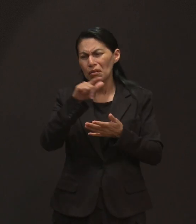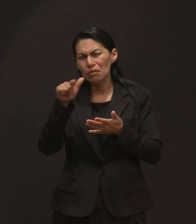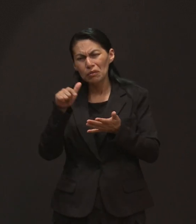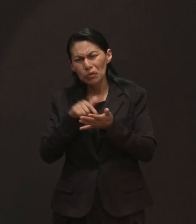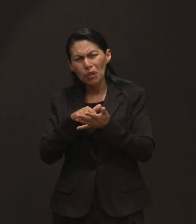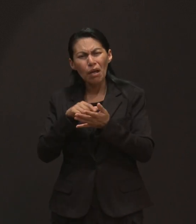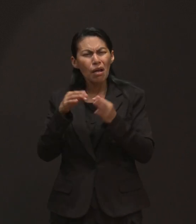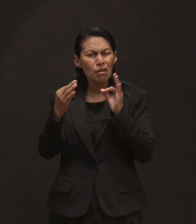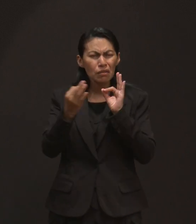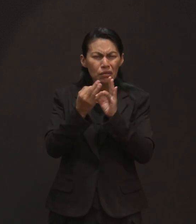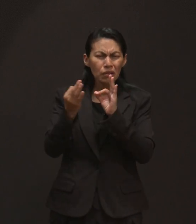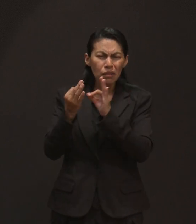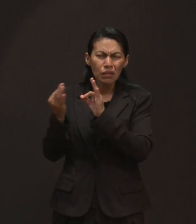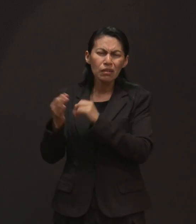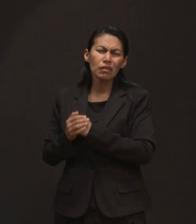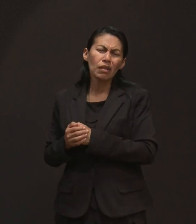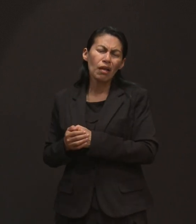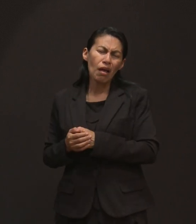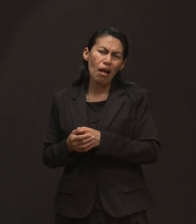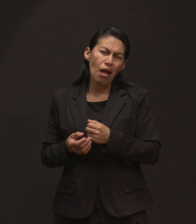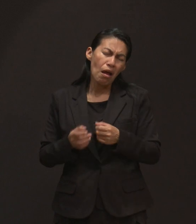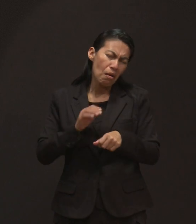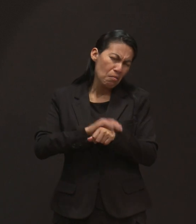tu propia comunidad de fe.